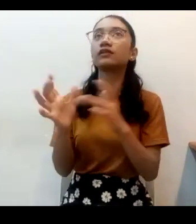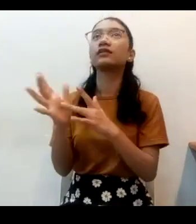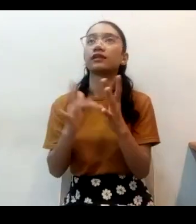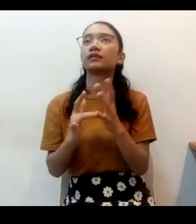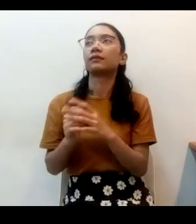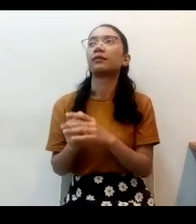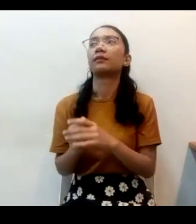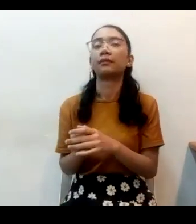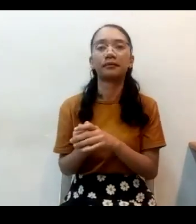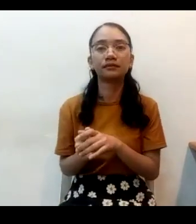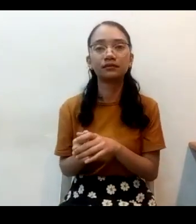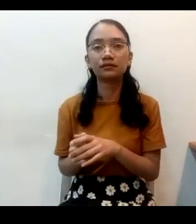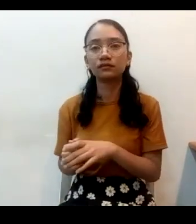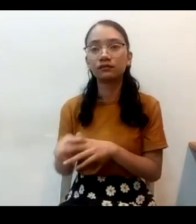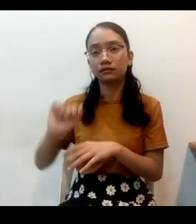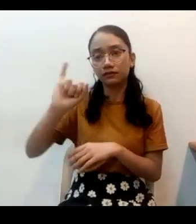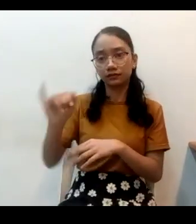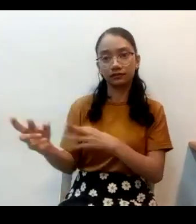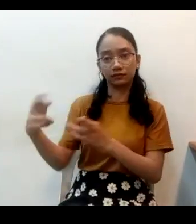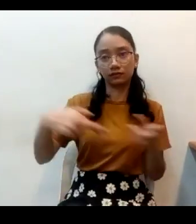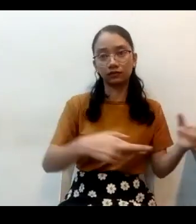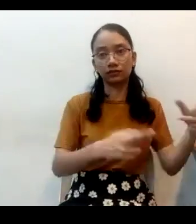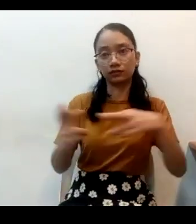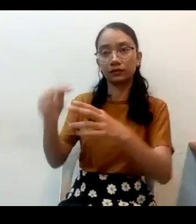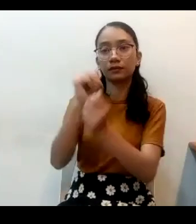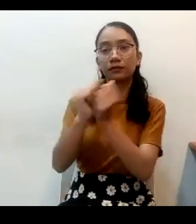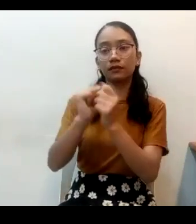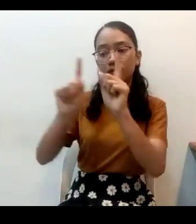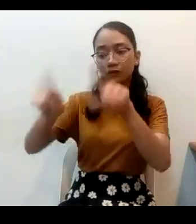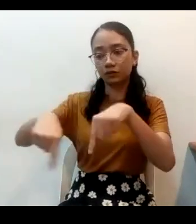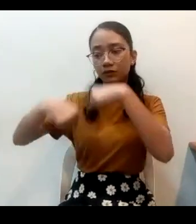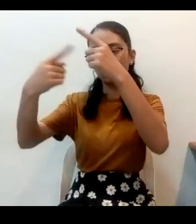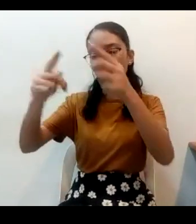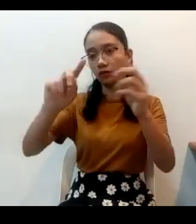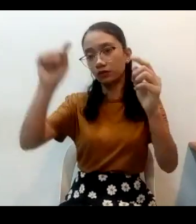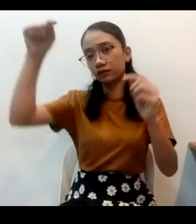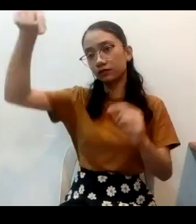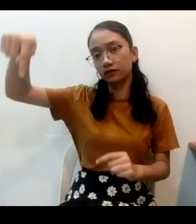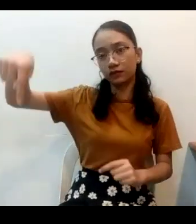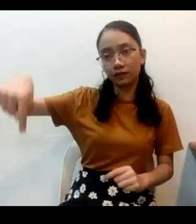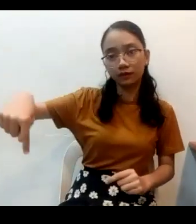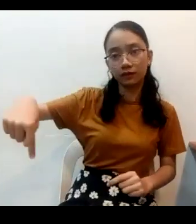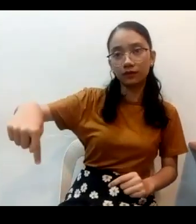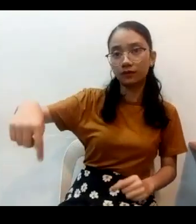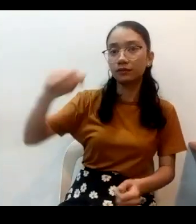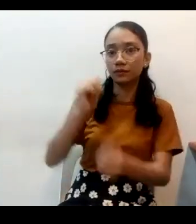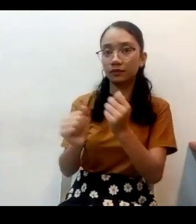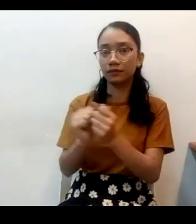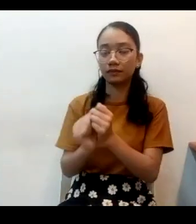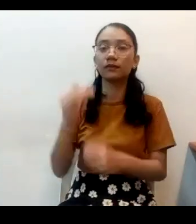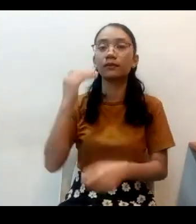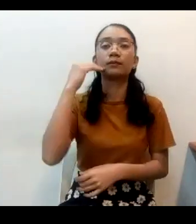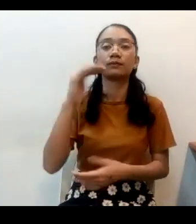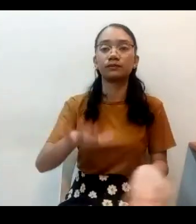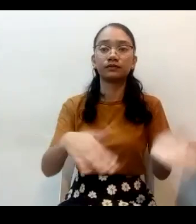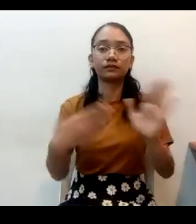ibig sabihin po ng Jordan ay yung patungo sa baba. It symbolizes death and the new start. Tumutukoy po ito sa